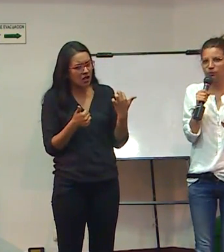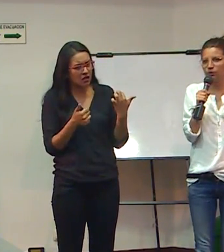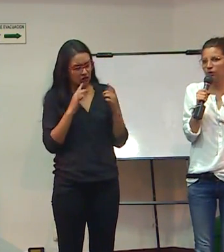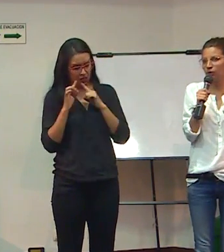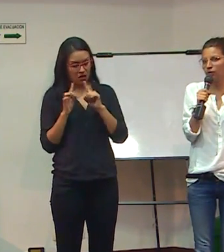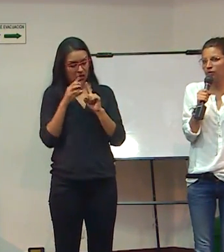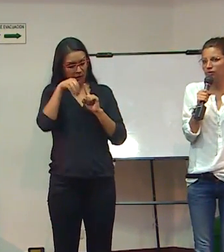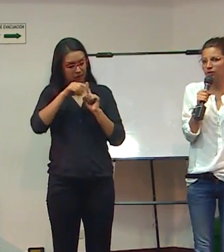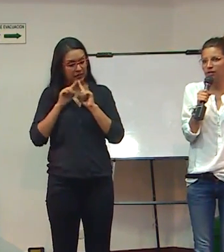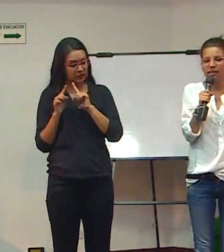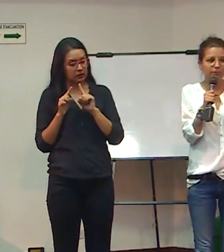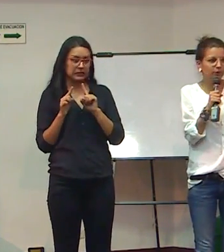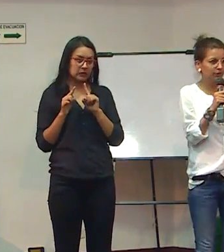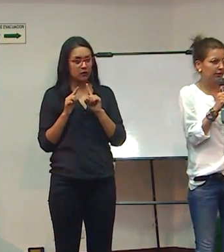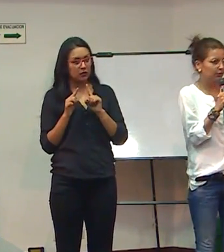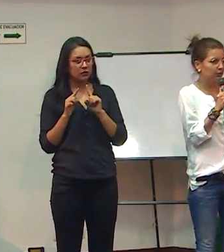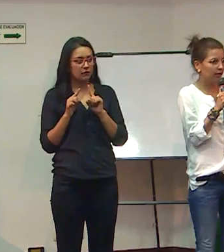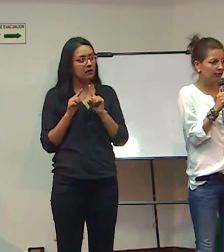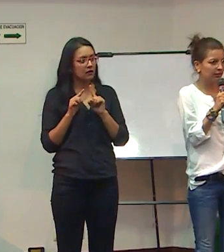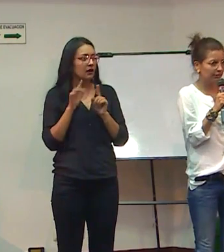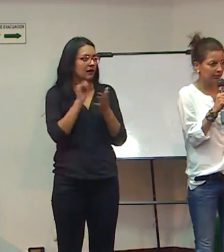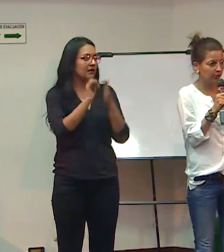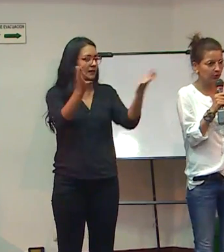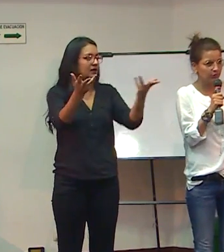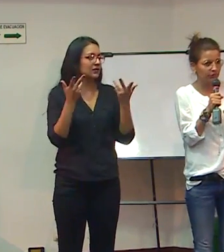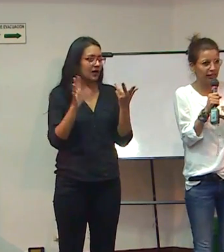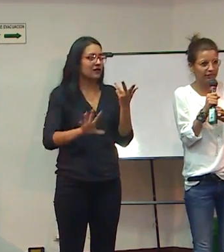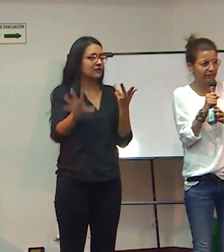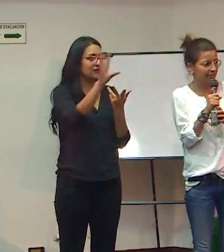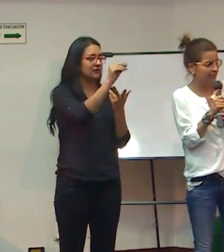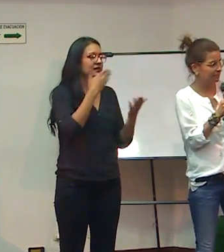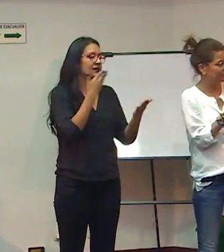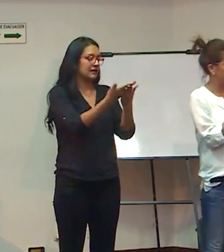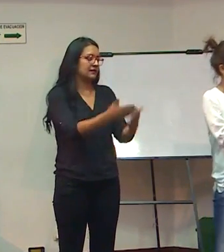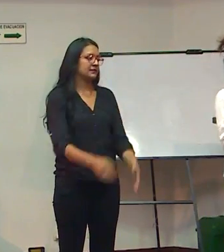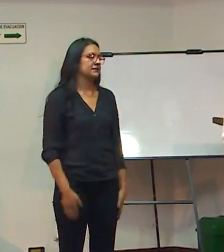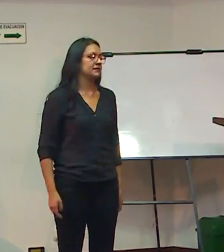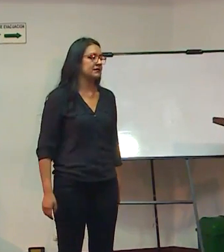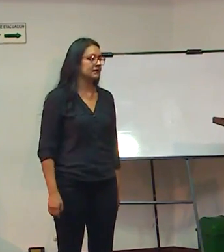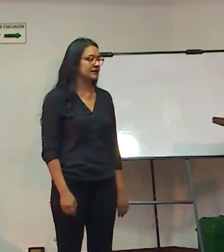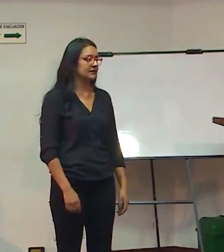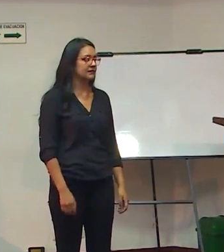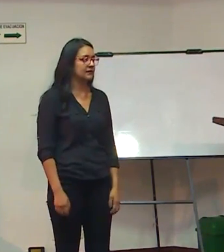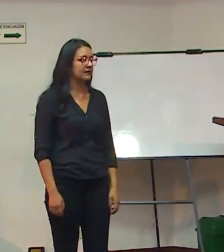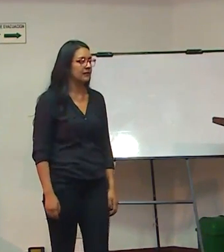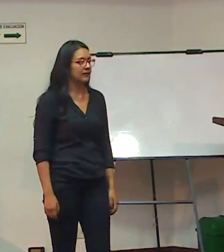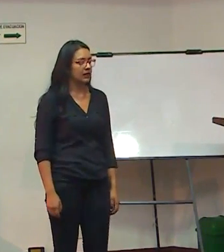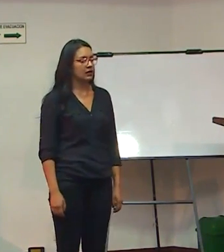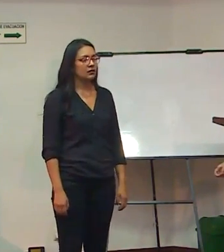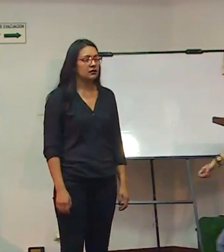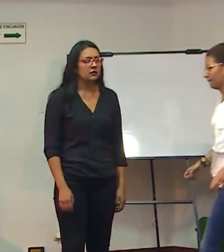nuestro discurso o no? Y me gustaría escucharlos desde allí a todos. Gracias.